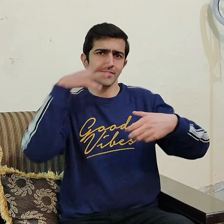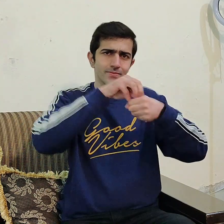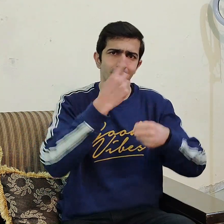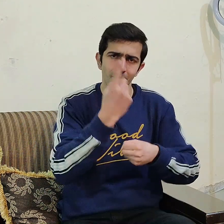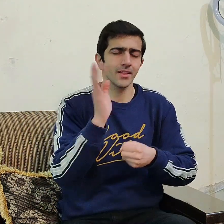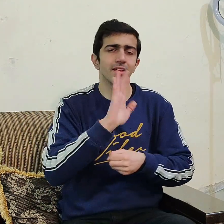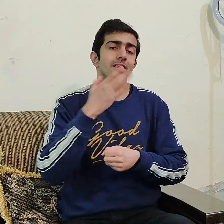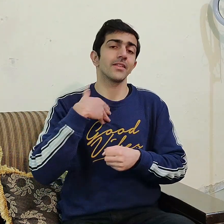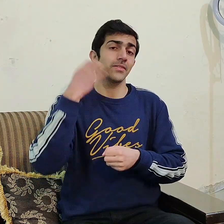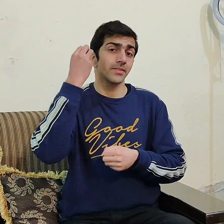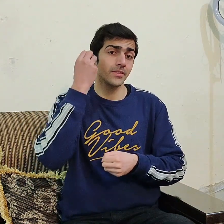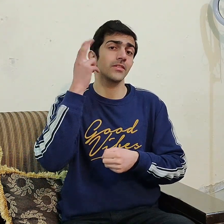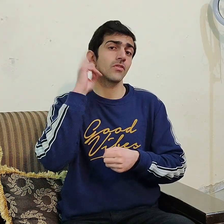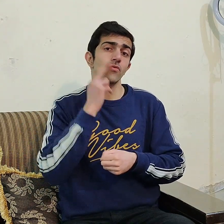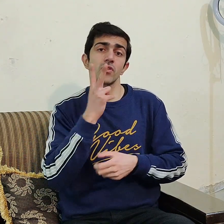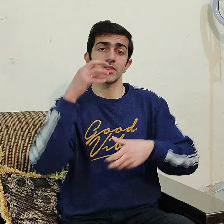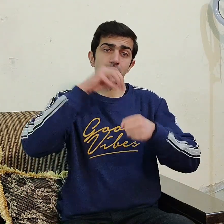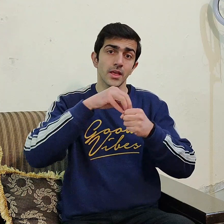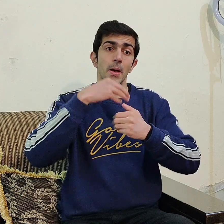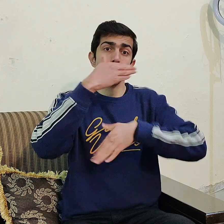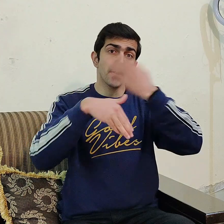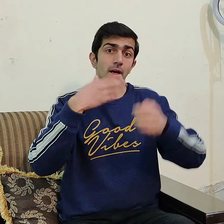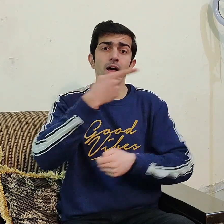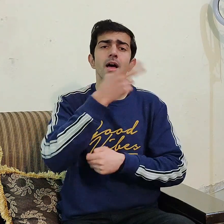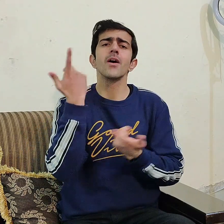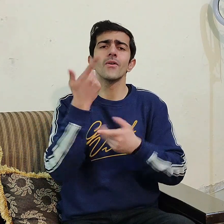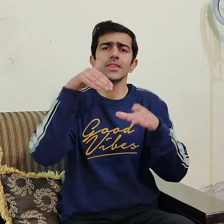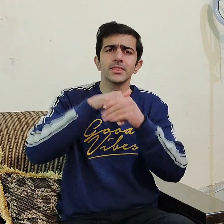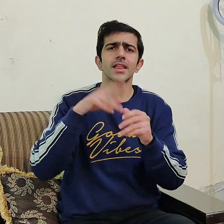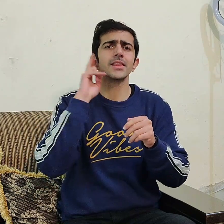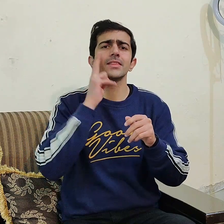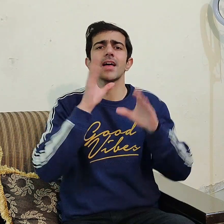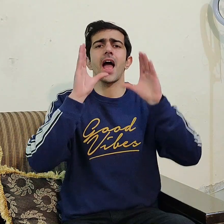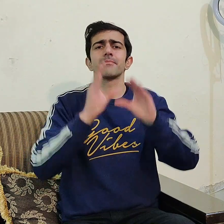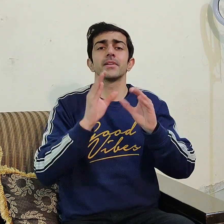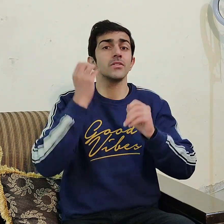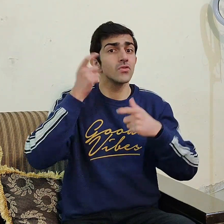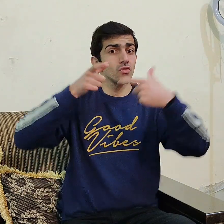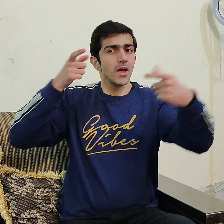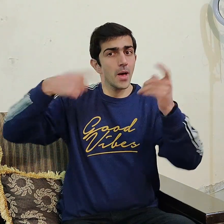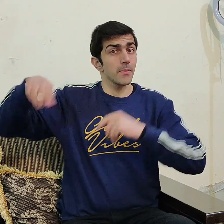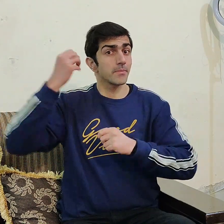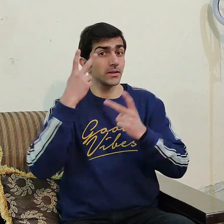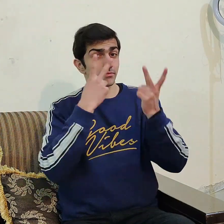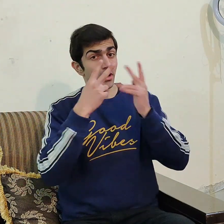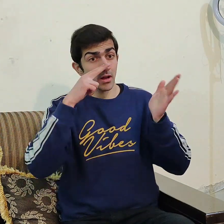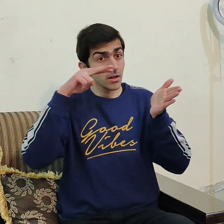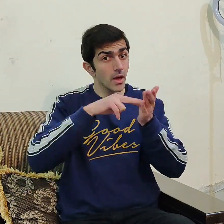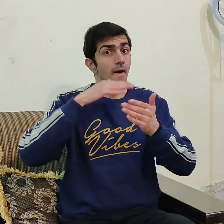टाइटल्स भी डालते हैं, बहुत सारे डेफ लोग। मैं चाहता हूँ कि ये बात जो है वो हेयरिंग कम्युनिटी तक भी पहुँचे, सिर्फ डेफ लोगों तक